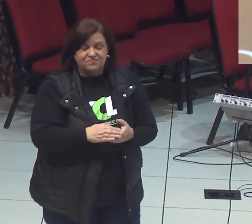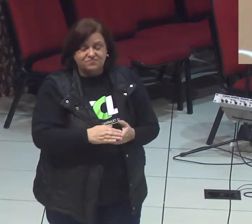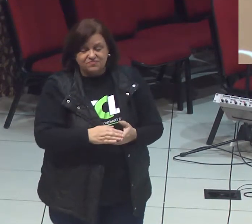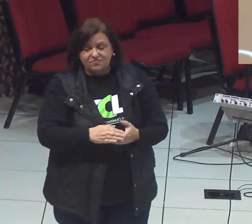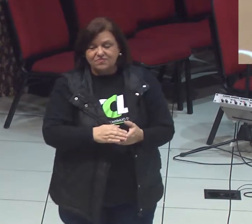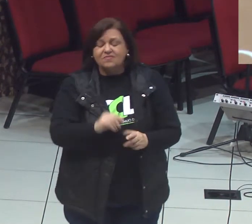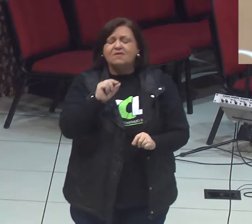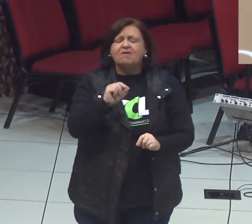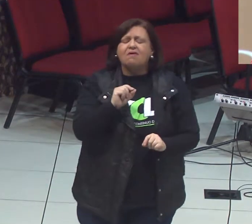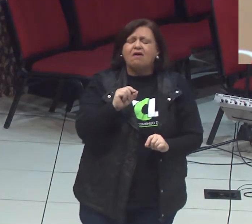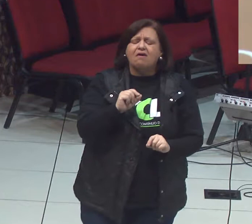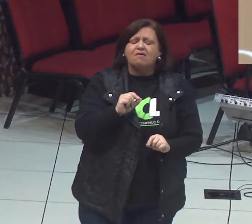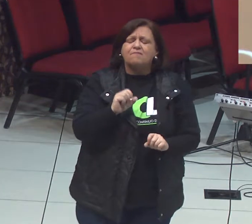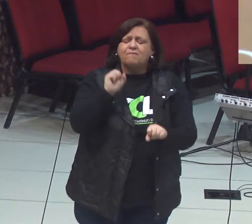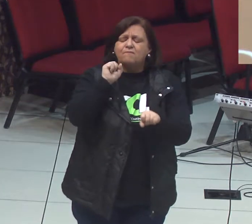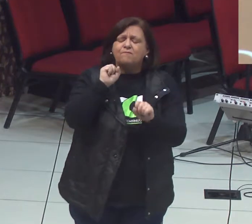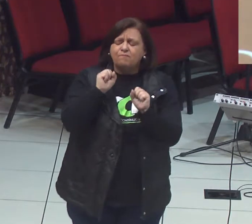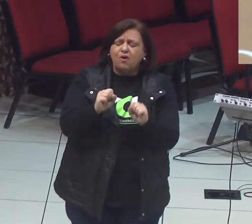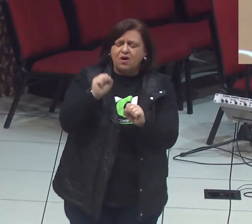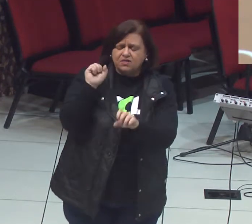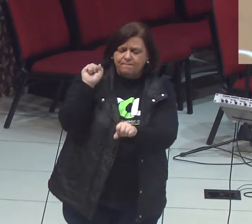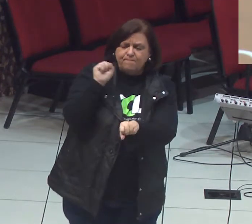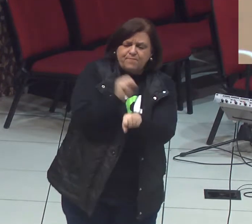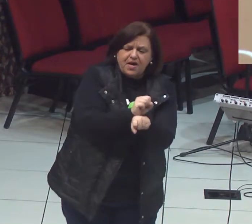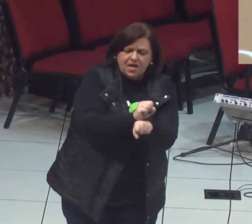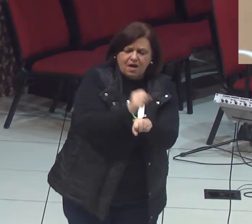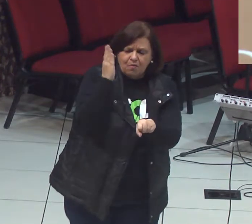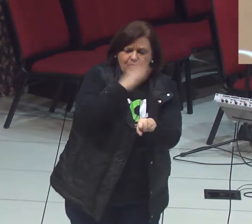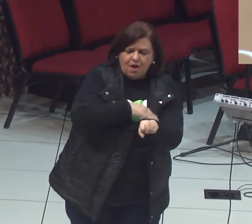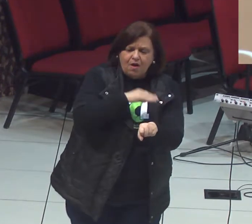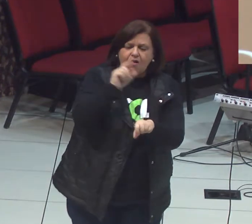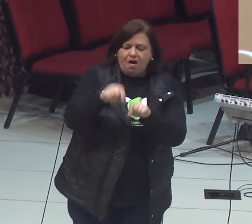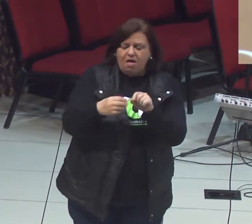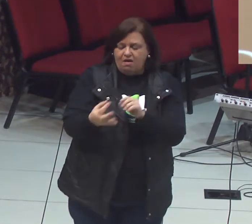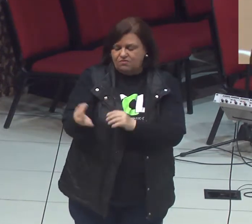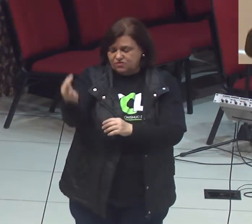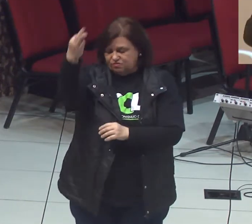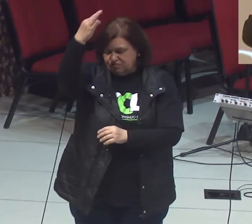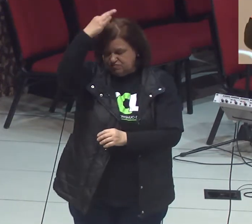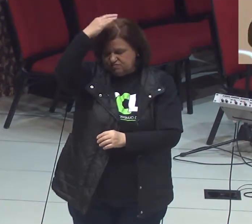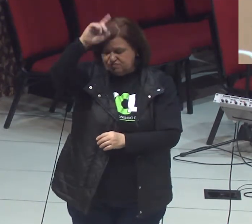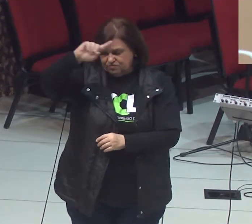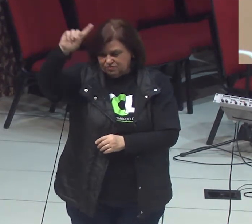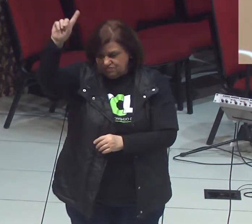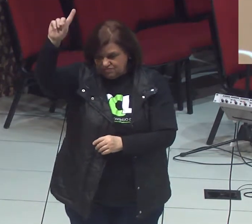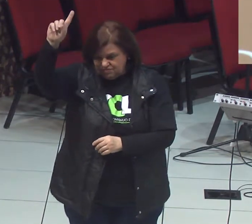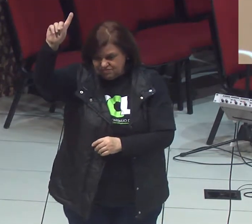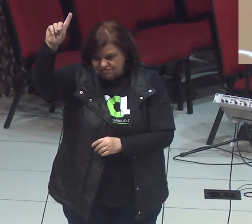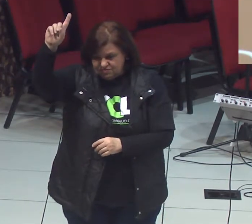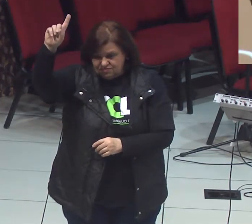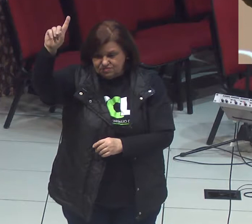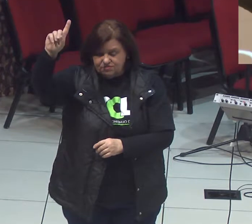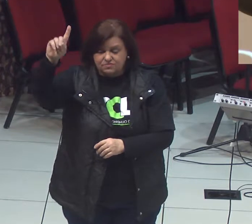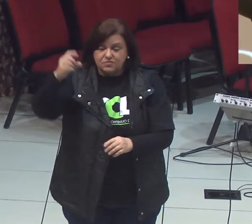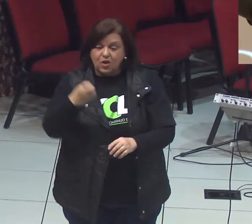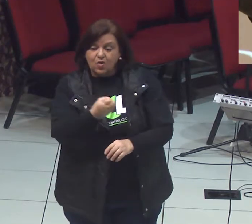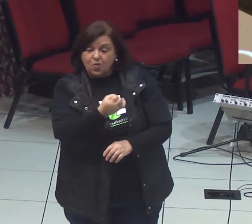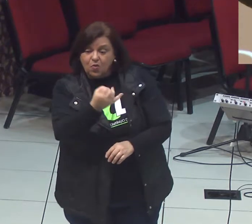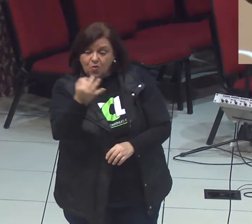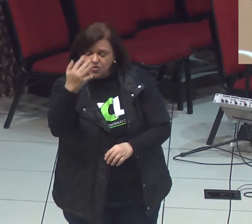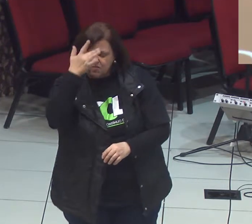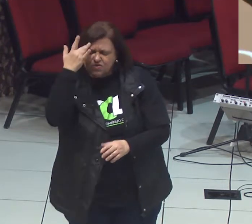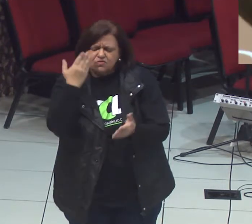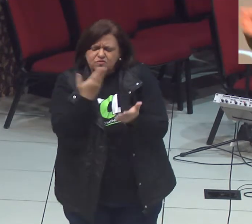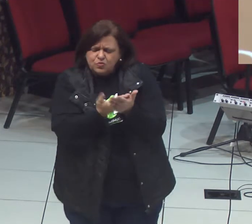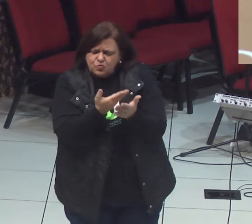Aquele que o detém, irmãos, é o Espírito de Deus que está sobre a igreja. Muitos teólogos chegam a fazer